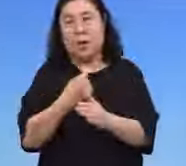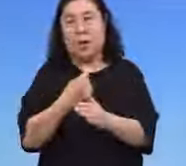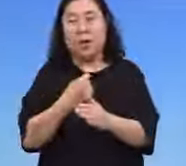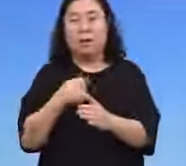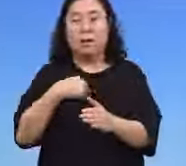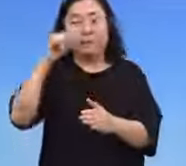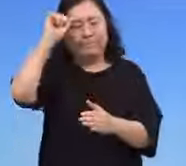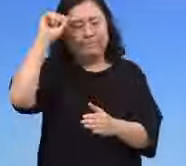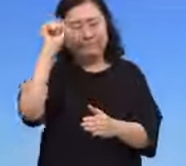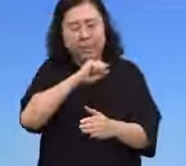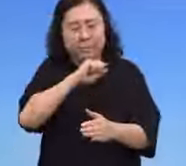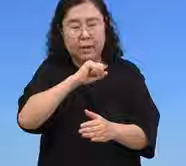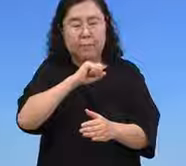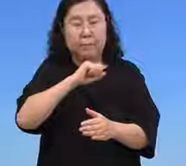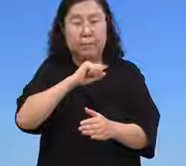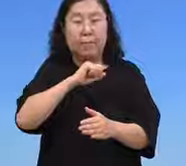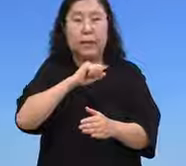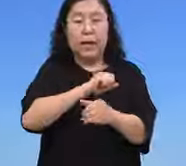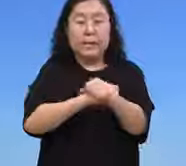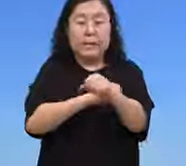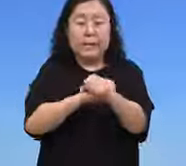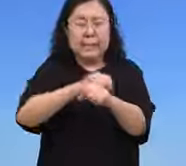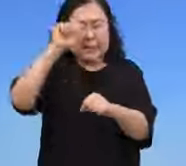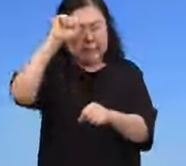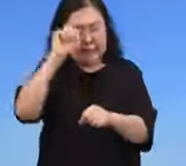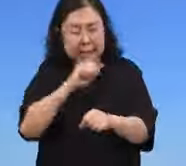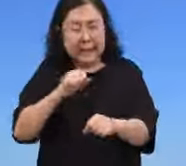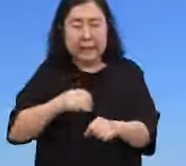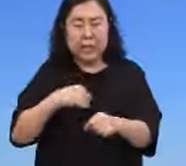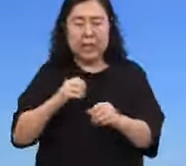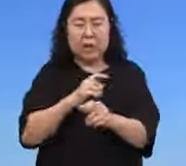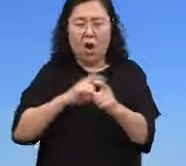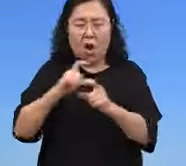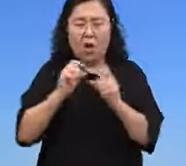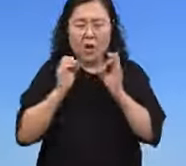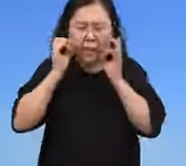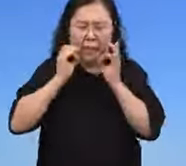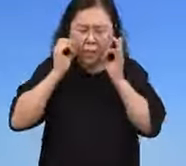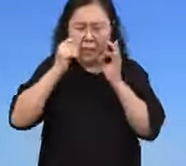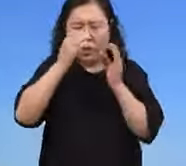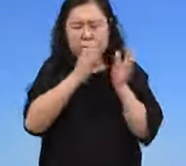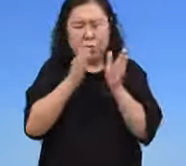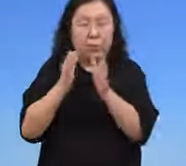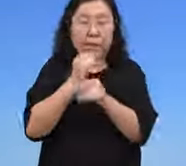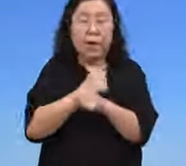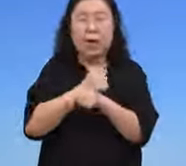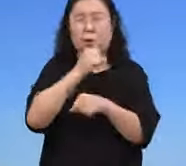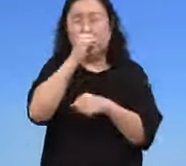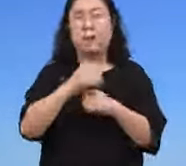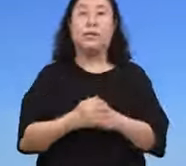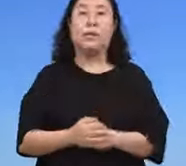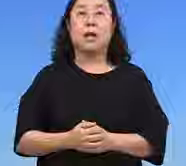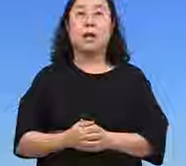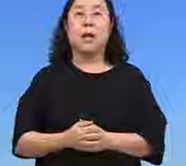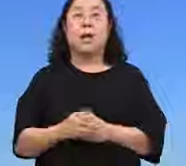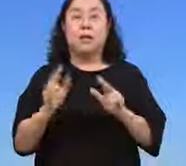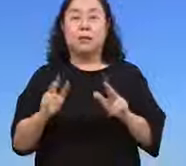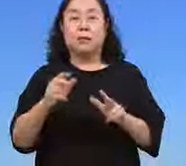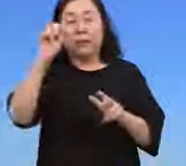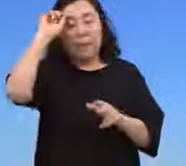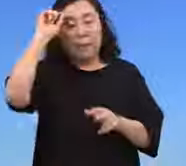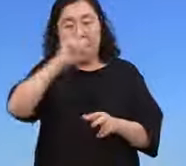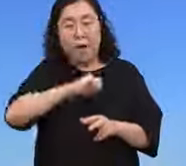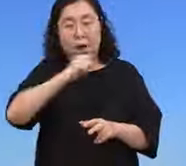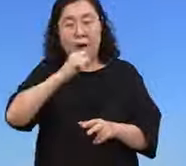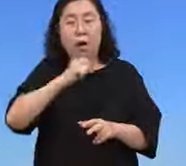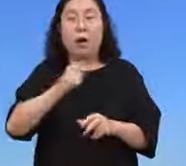어떤 해보다도 정말 부들부들 떨리는 마음으로 준비하고 있습니다. 그동안 이 새벽 부흥회에 얼마나 많은